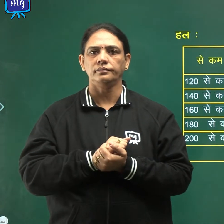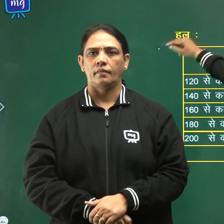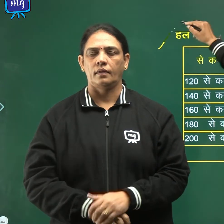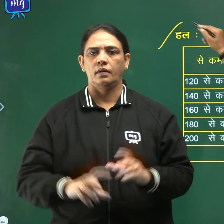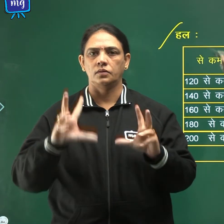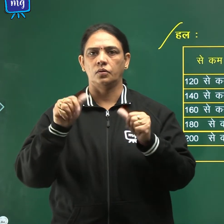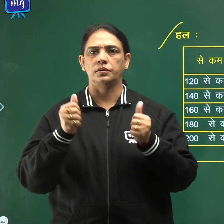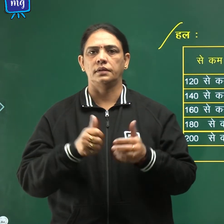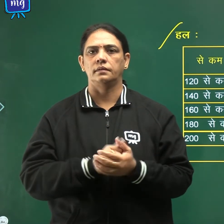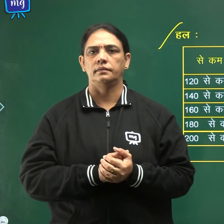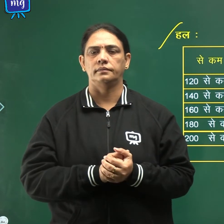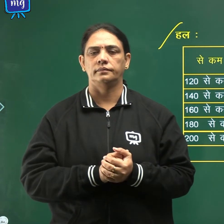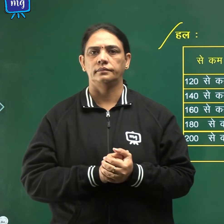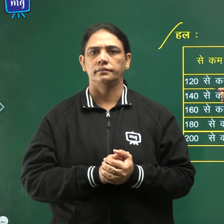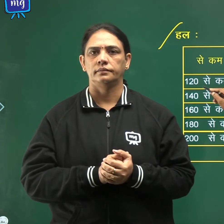हल।